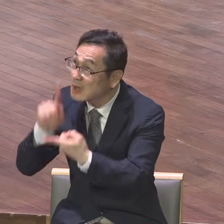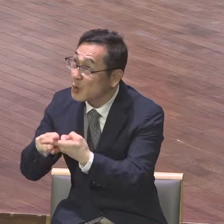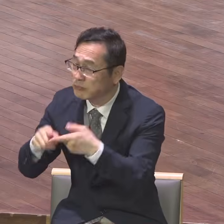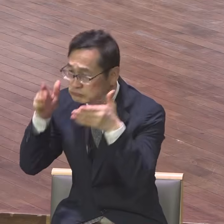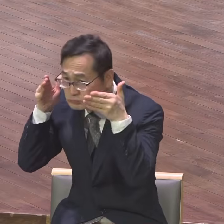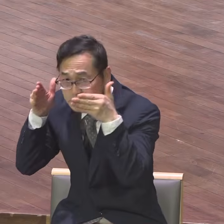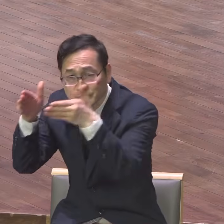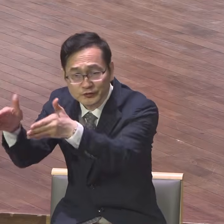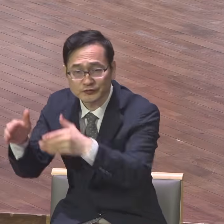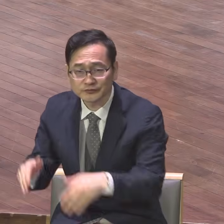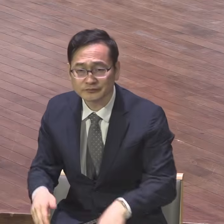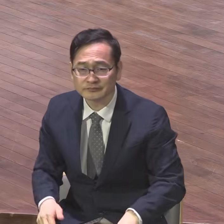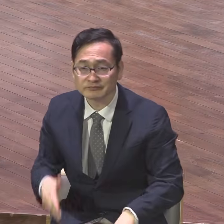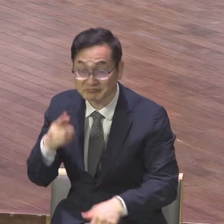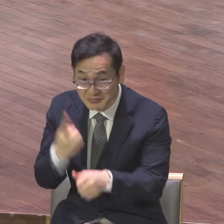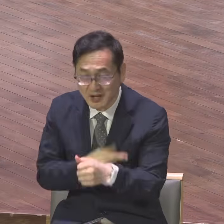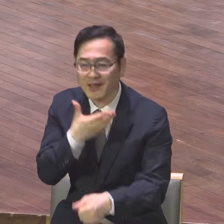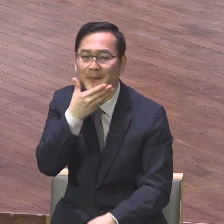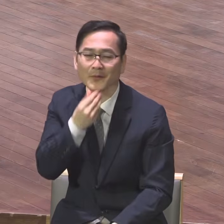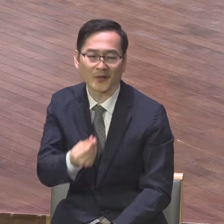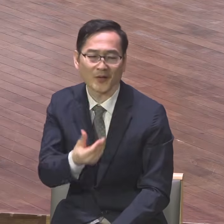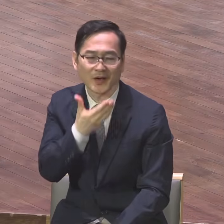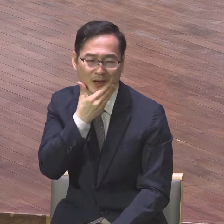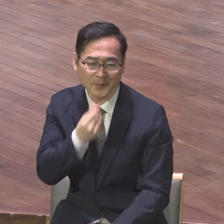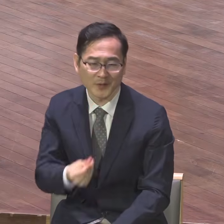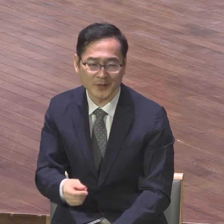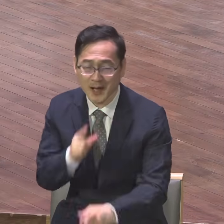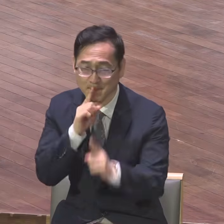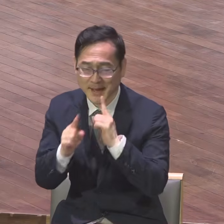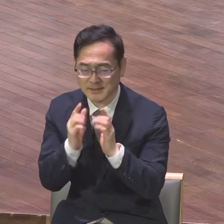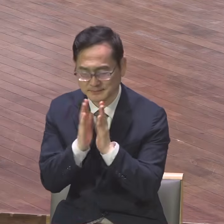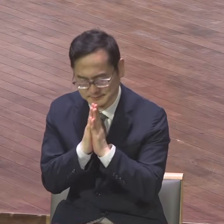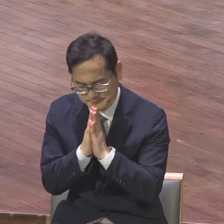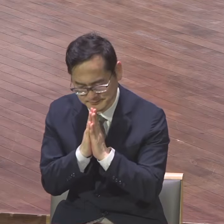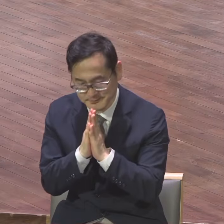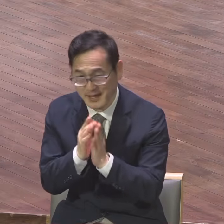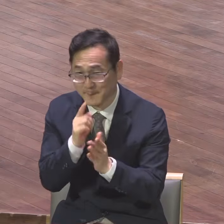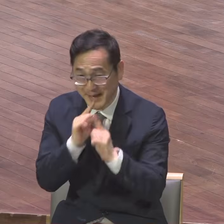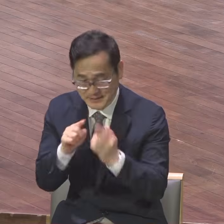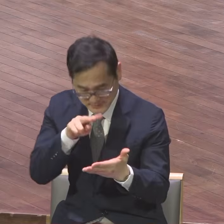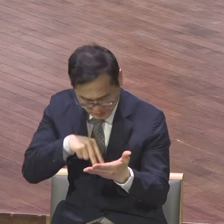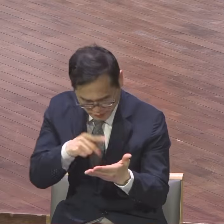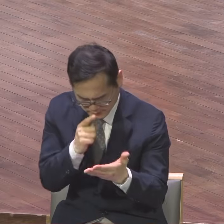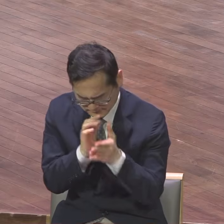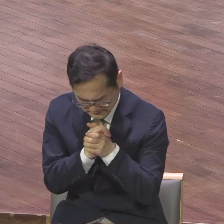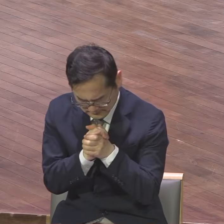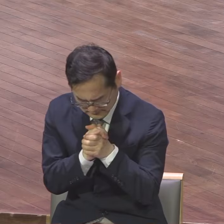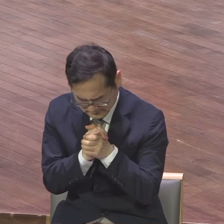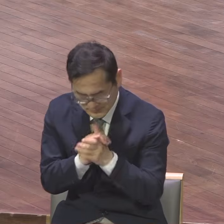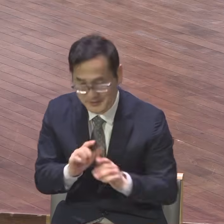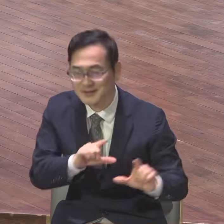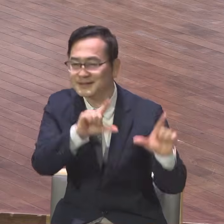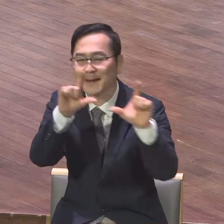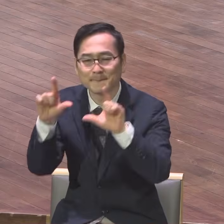분이에요. 우리에게 말씀 묵상하는 삶이 중요하다.